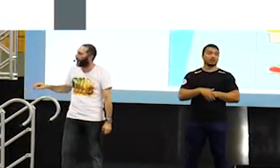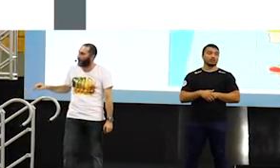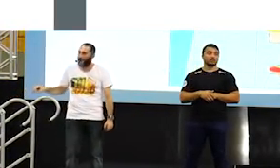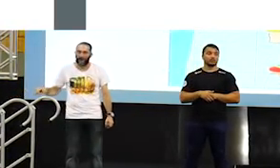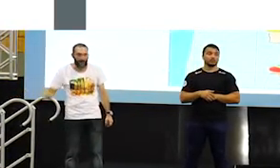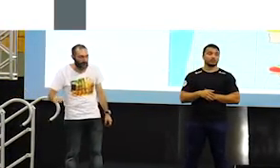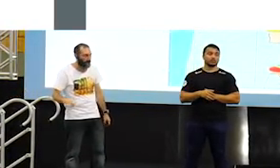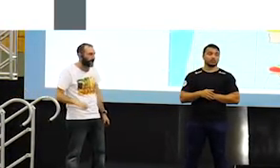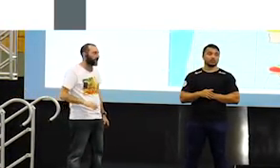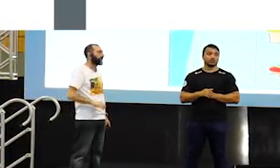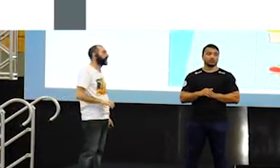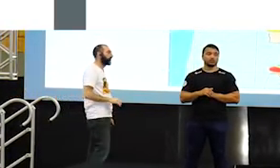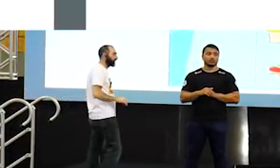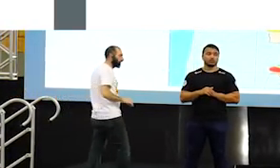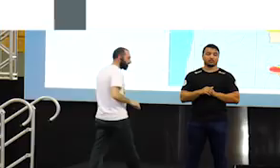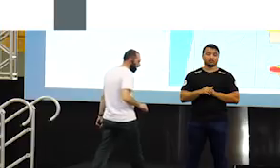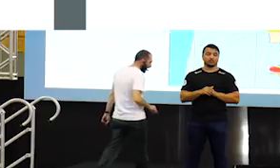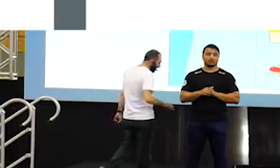Hein?